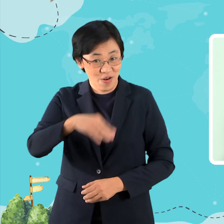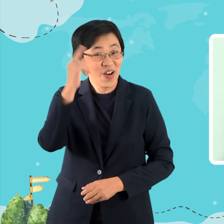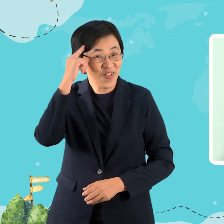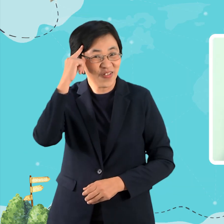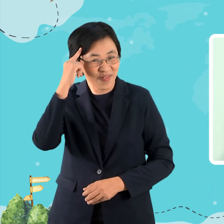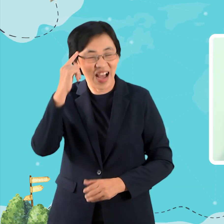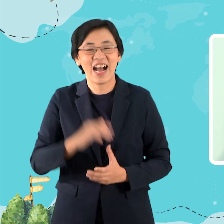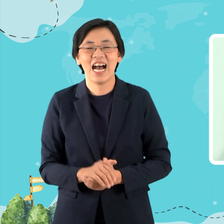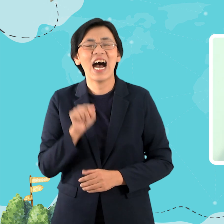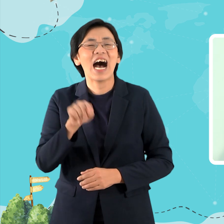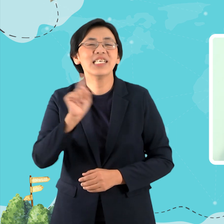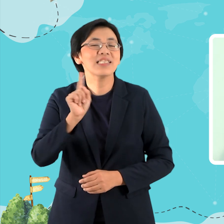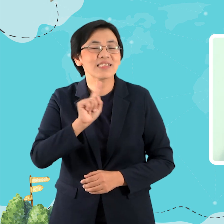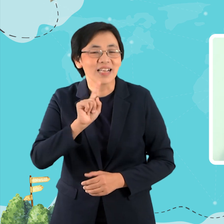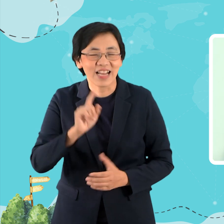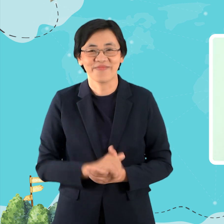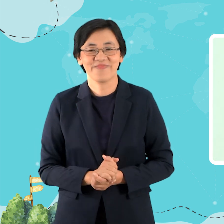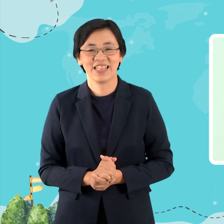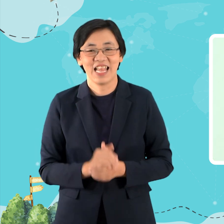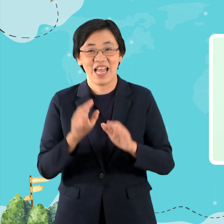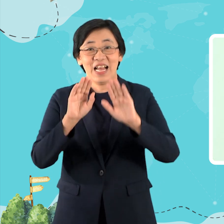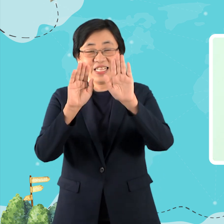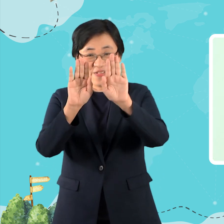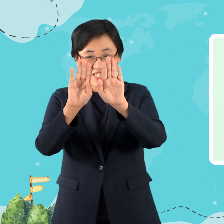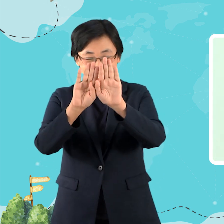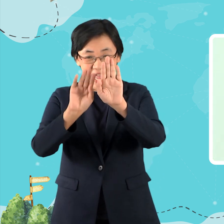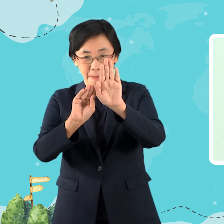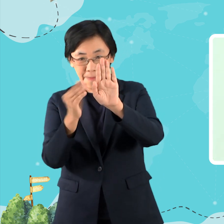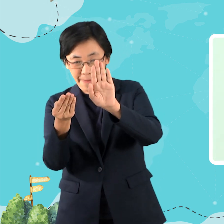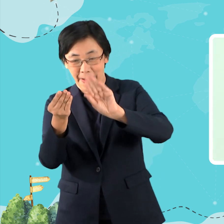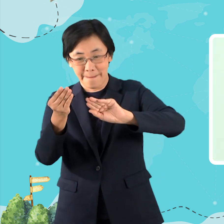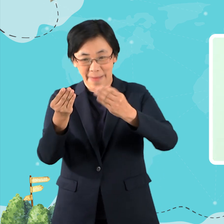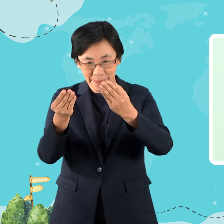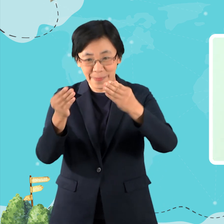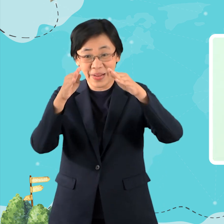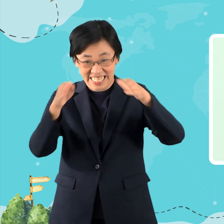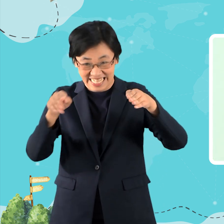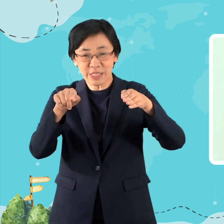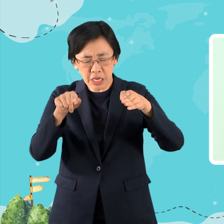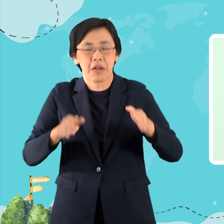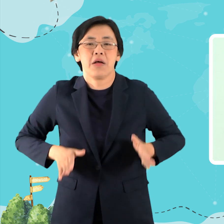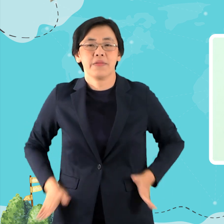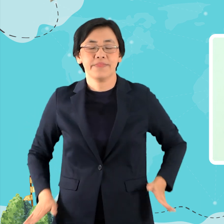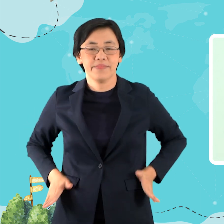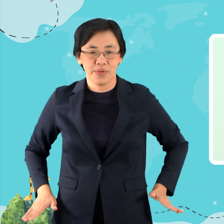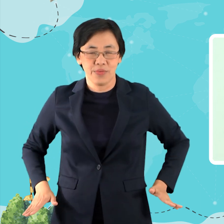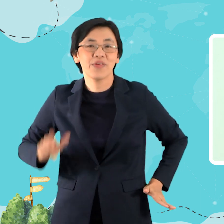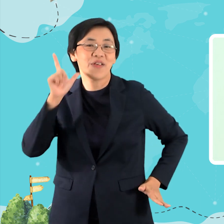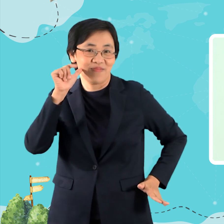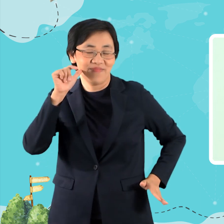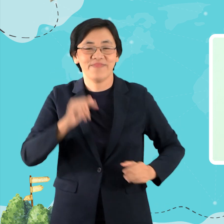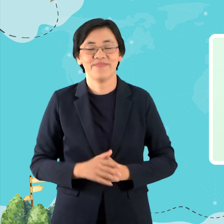น้องๆเดาได้เลยใช่ไหมครับว่านี่ก็จะกลายเป็นกระโปรงให้กับชุดคุณแม่นั่นเ